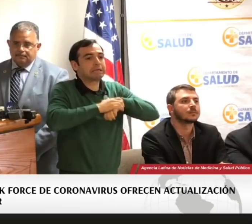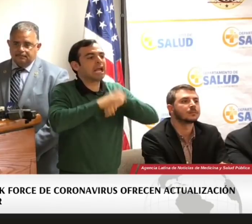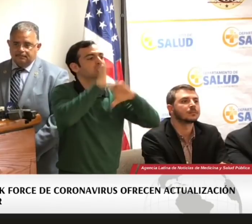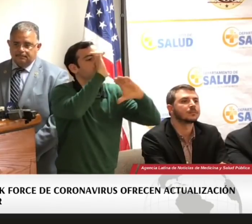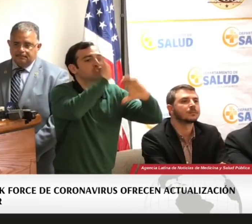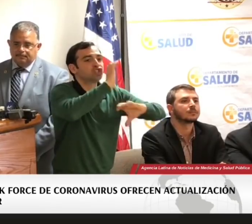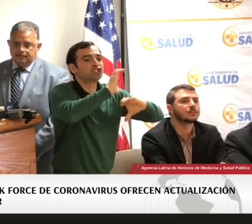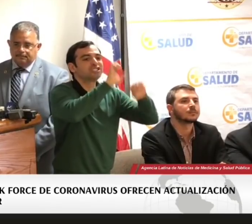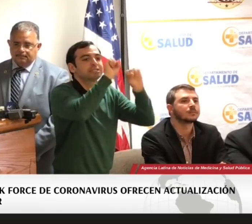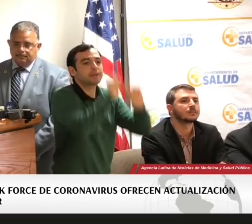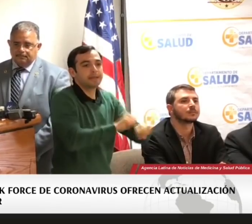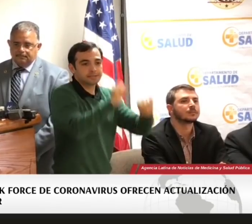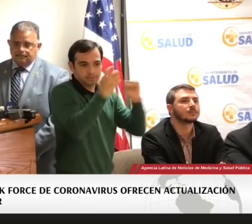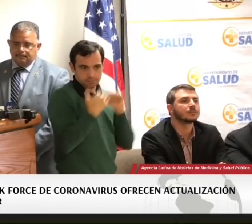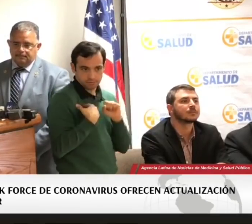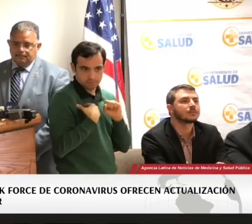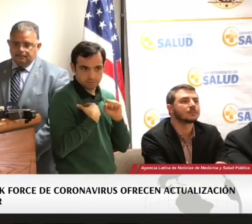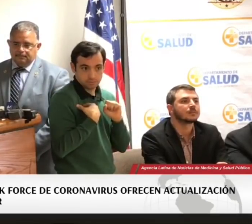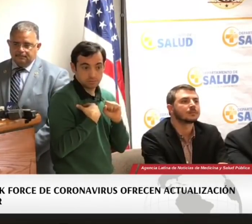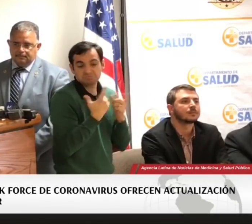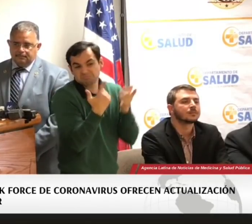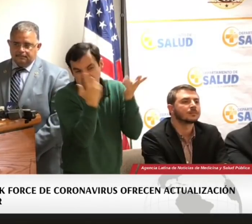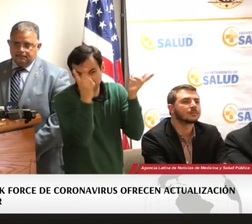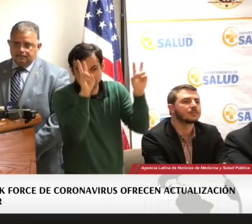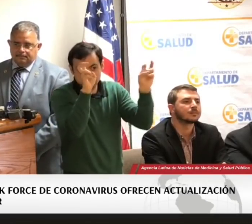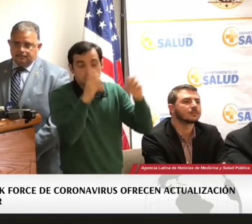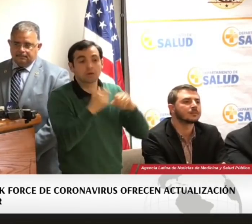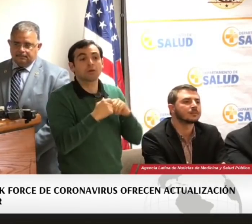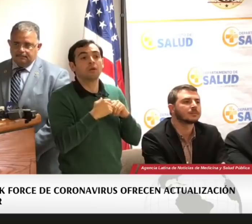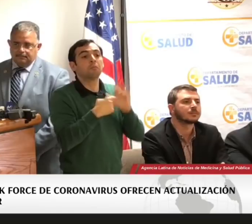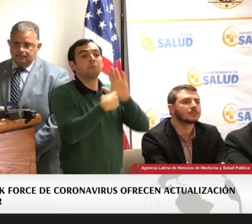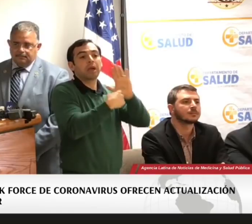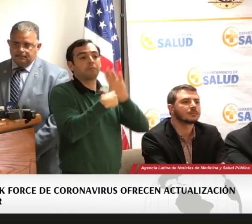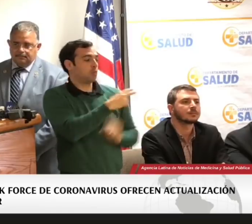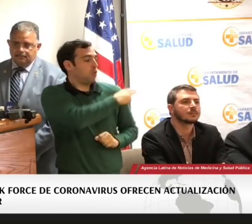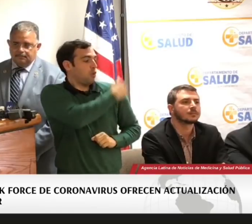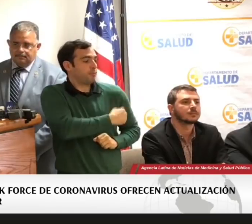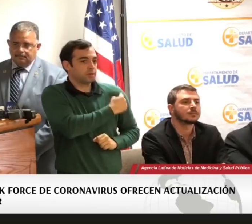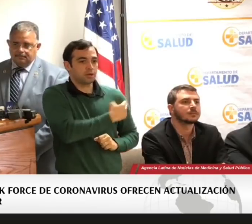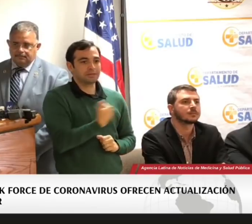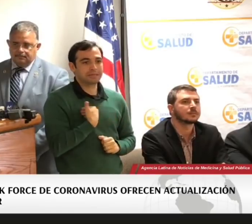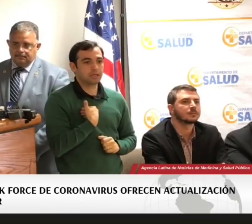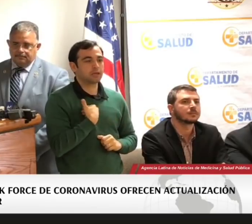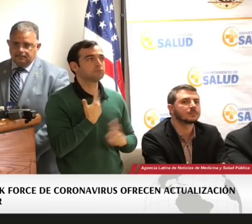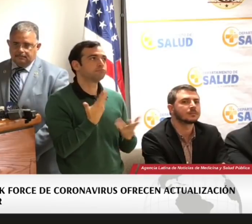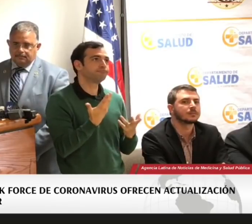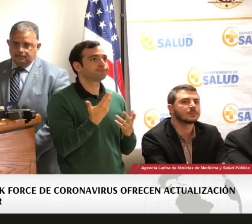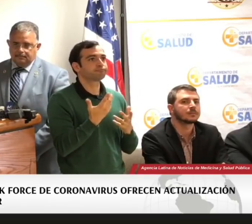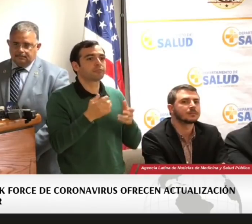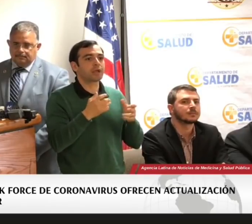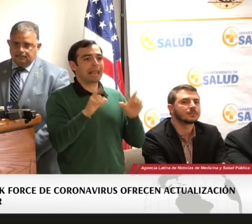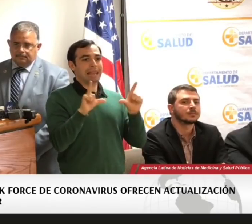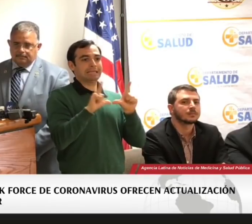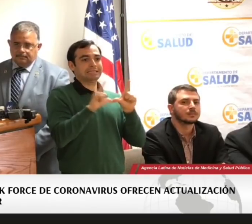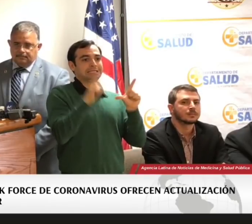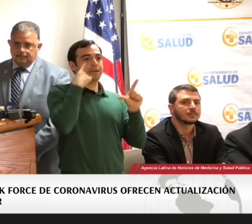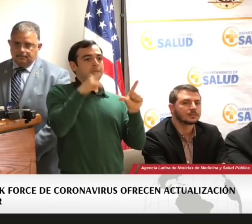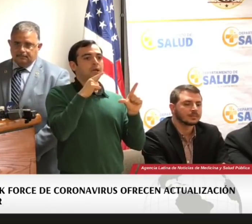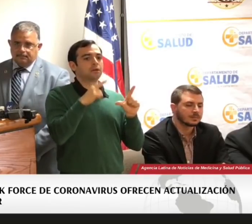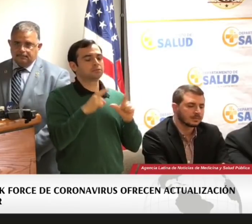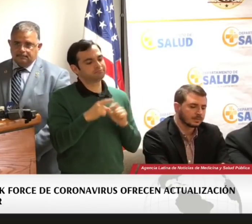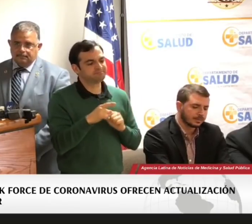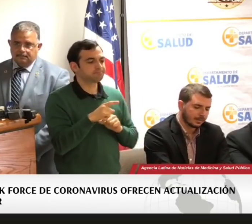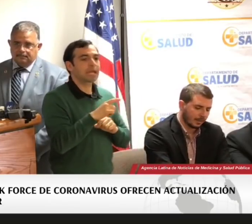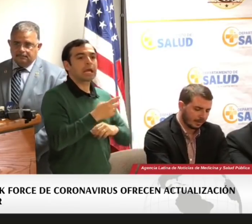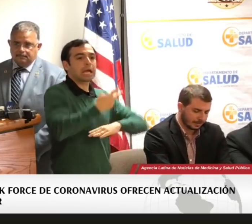pueden haber varias alternativas. A lo mejor una institución hospitalaria tiene una licencia para X camas, pero lo más seguro yo no tengo